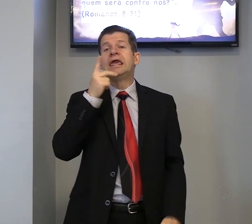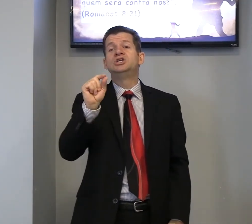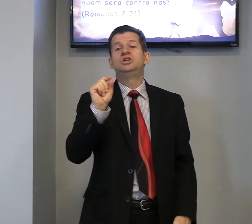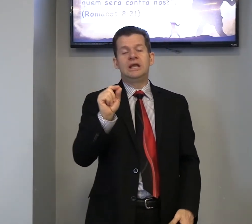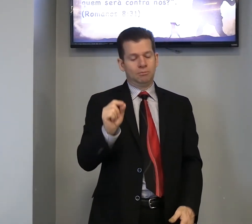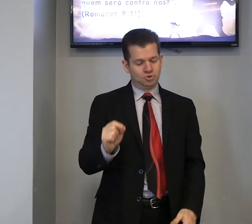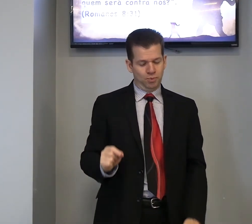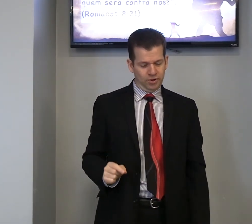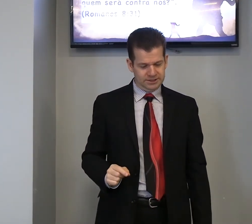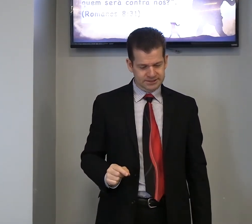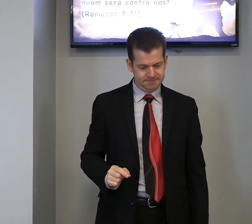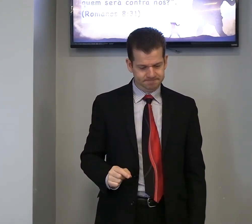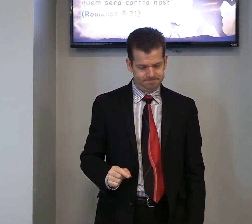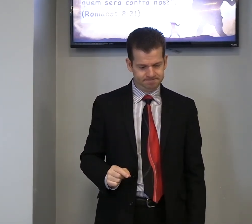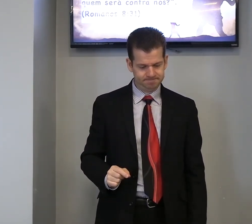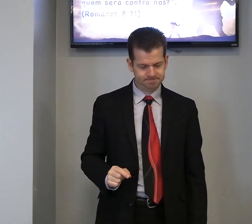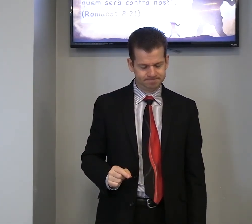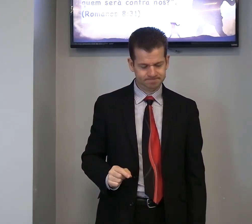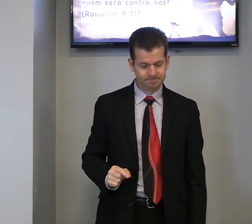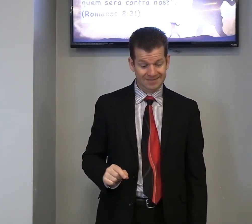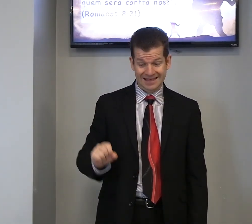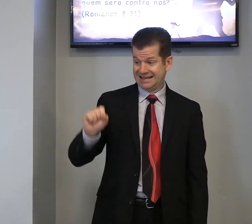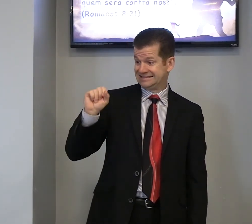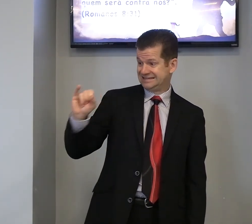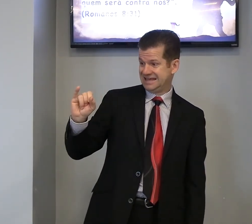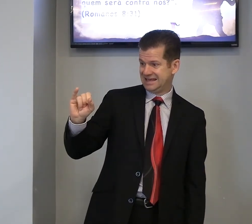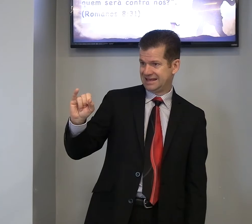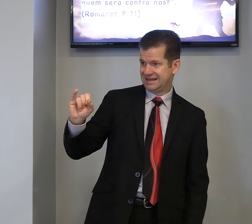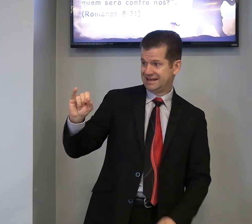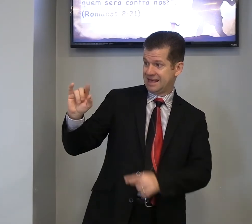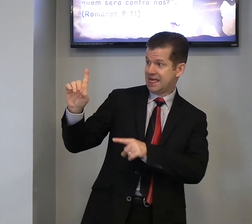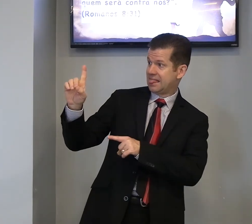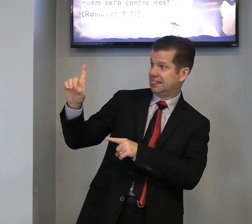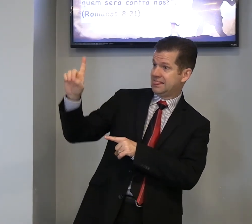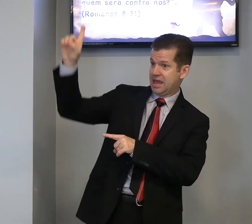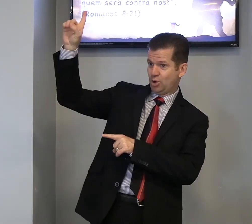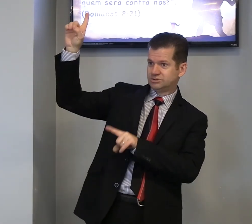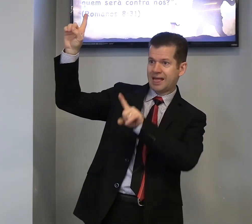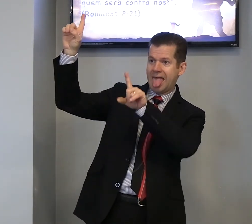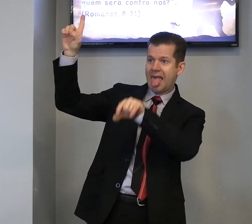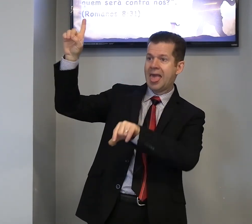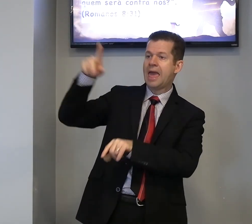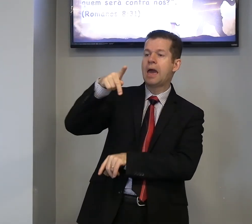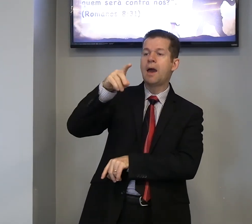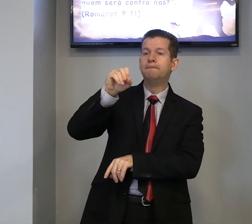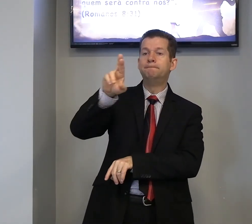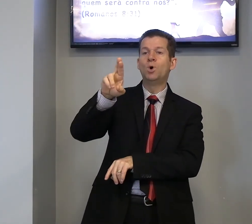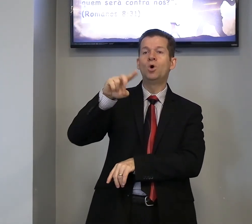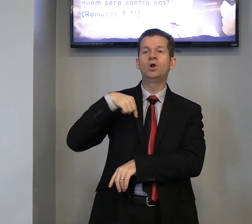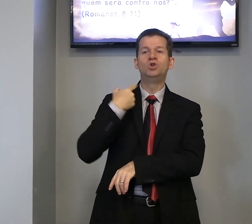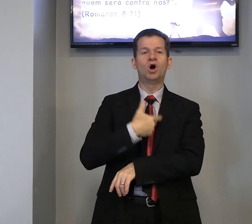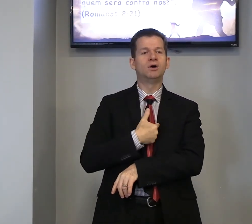que diremos, pois, sim, Deus, é, por nós,